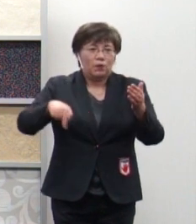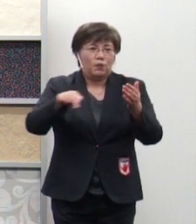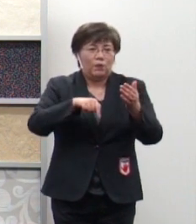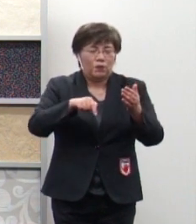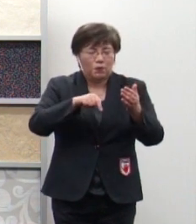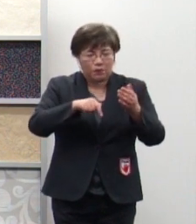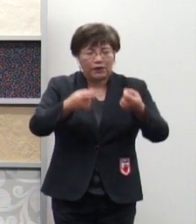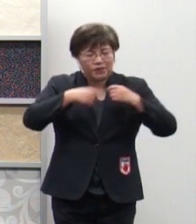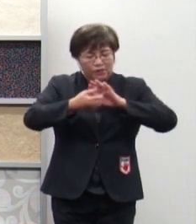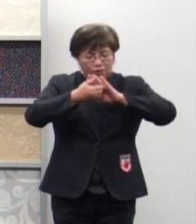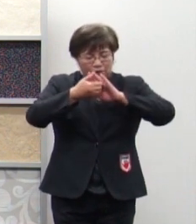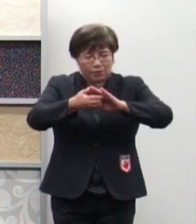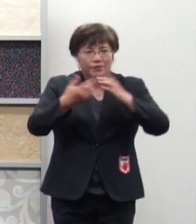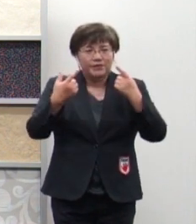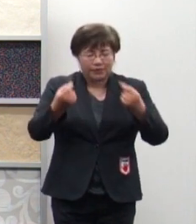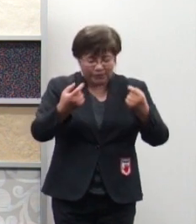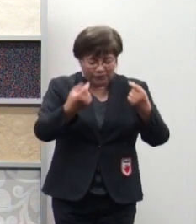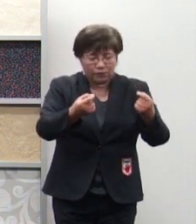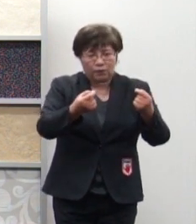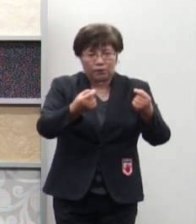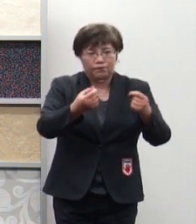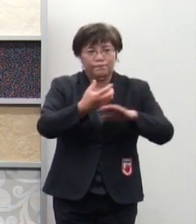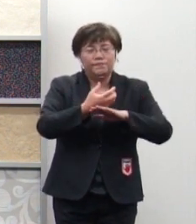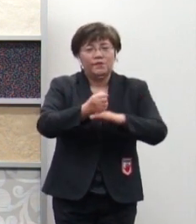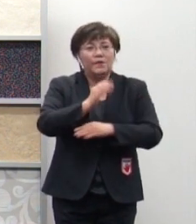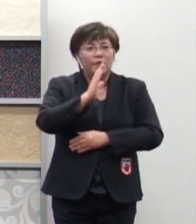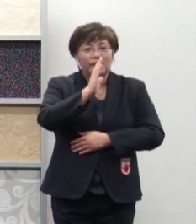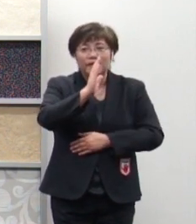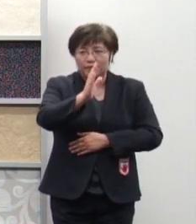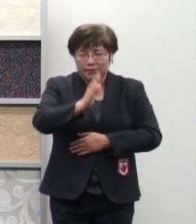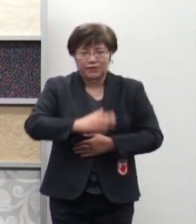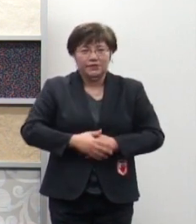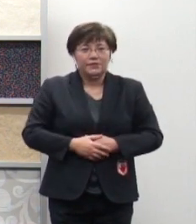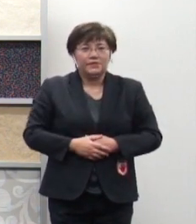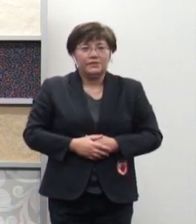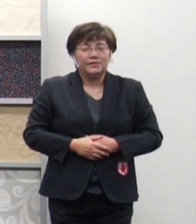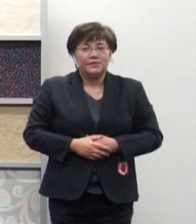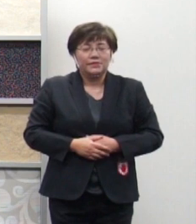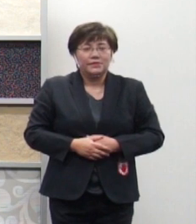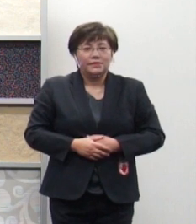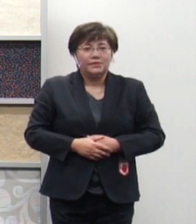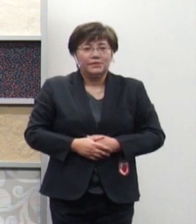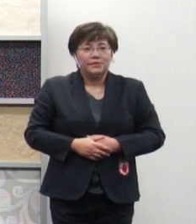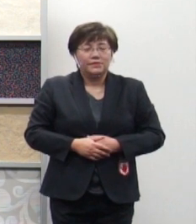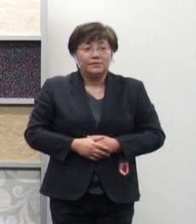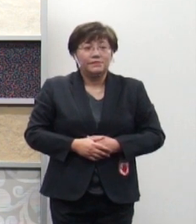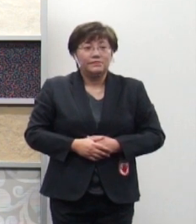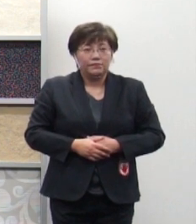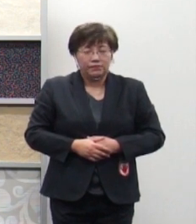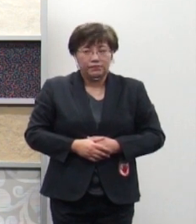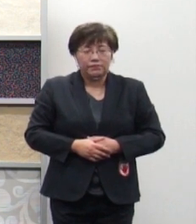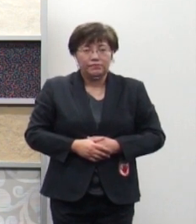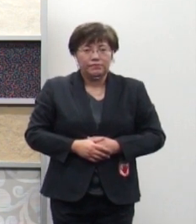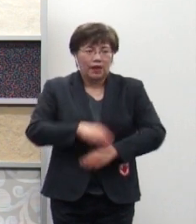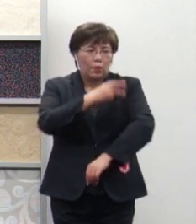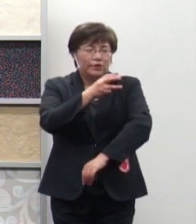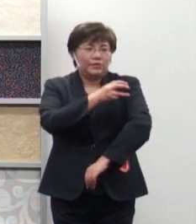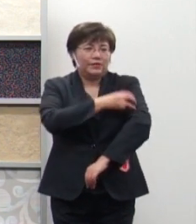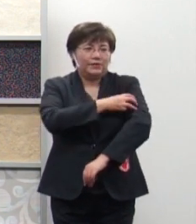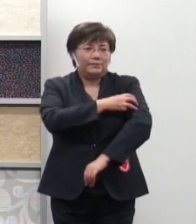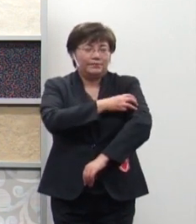予防策を、ぜひ徹底をしていただくように、改めてお願いをいたします。そしてまた、3回目のワク